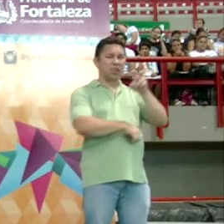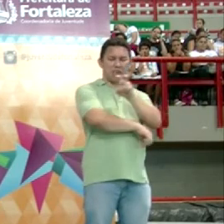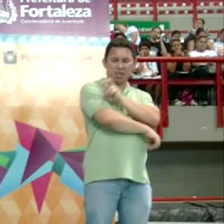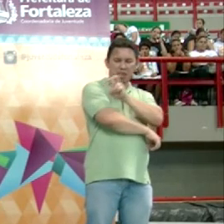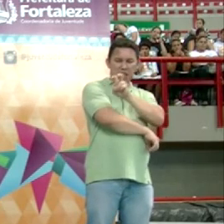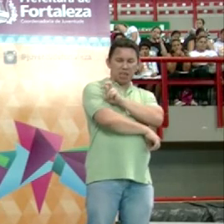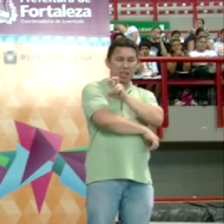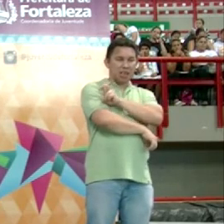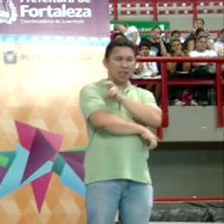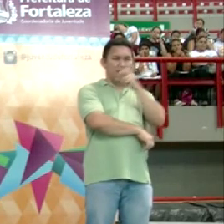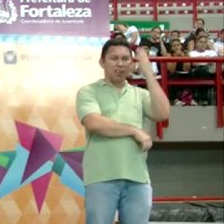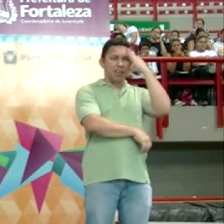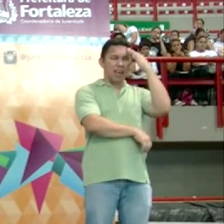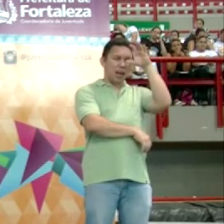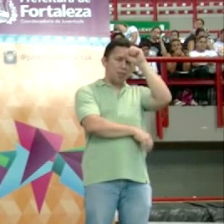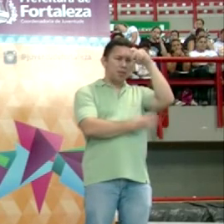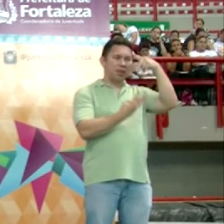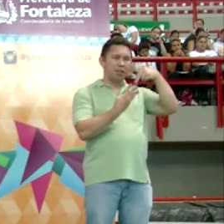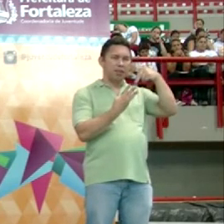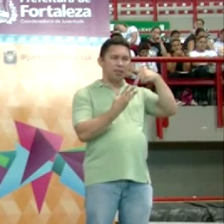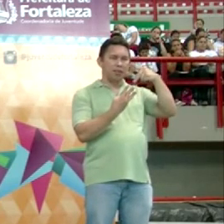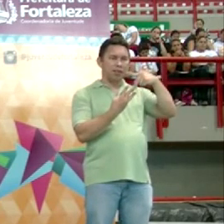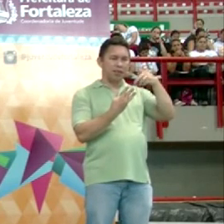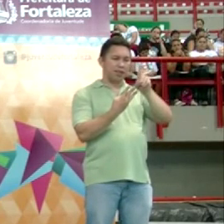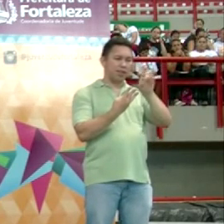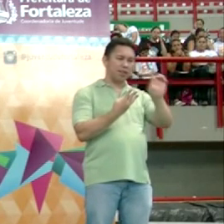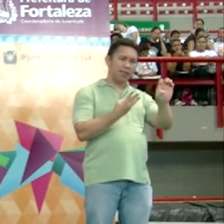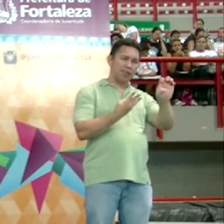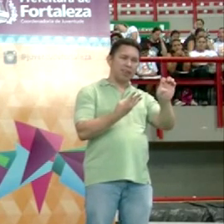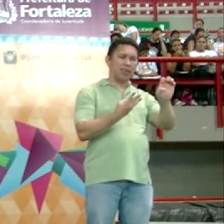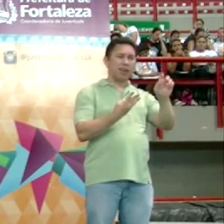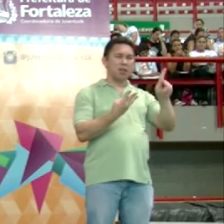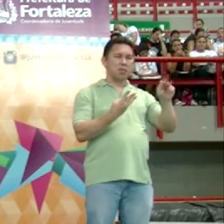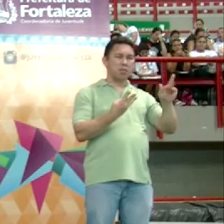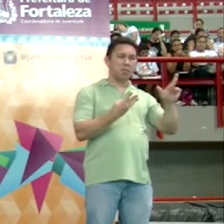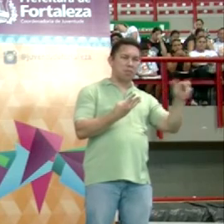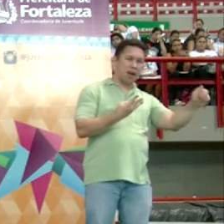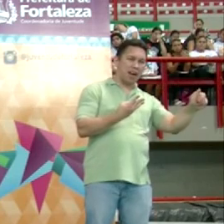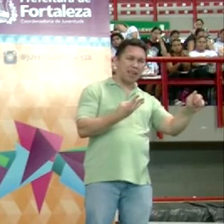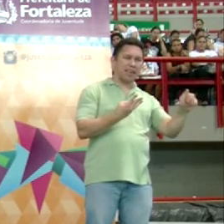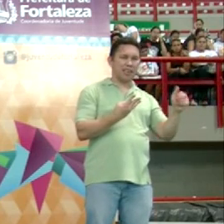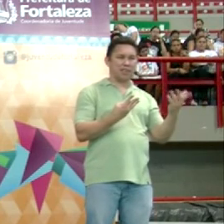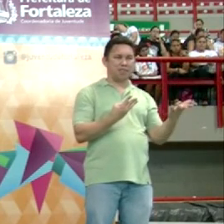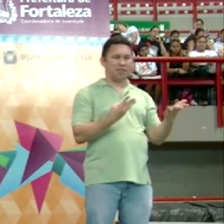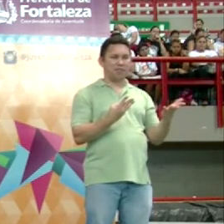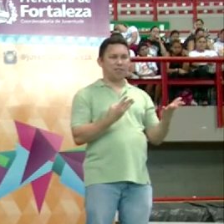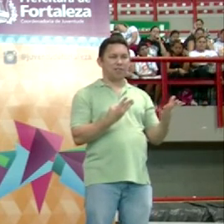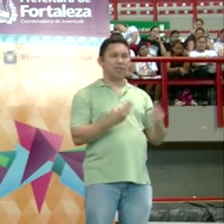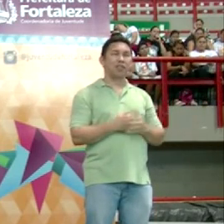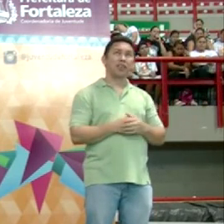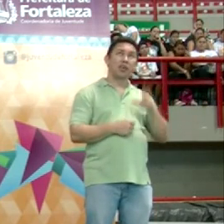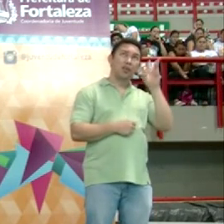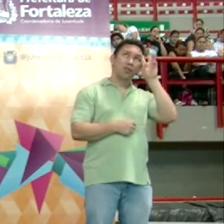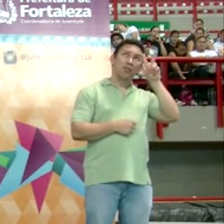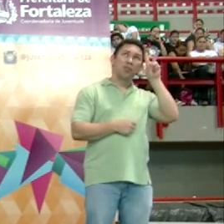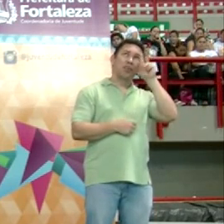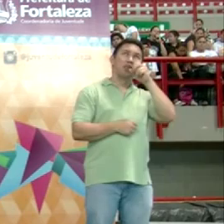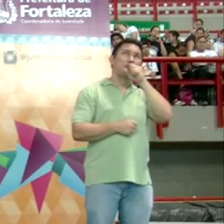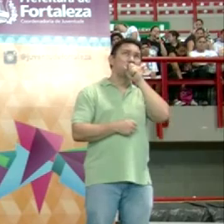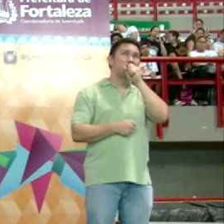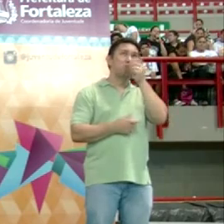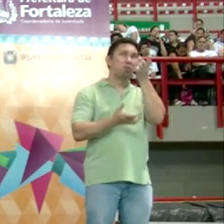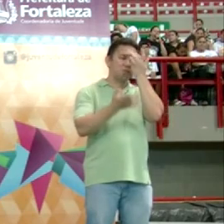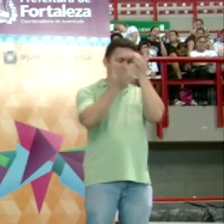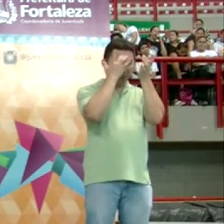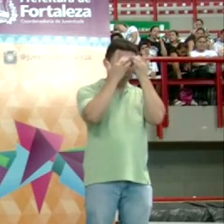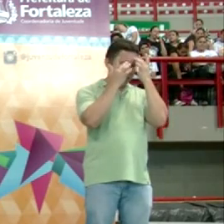Você aprende as preposições. De é uma preposição, para é uma preposição, né? Eu me lembro que eu